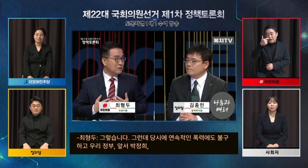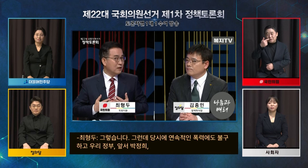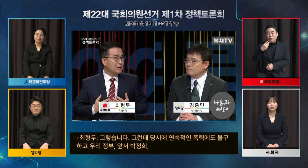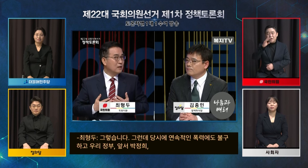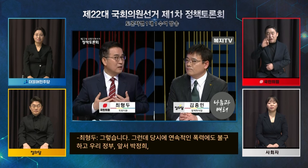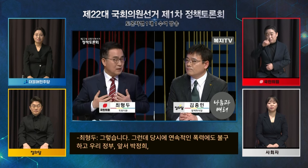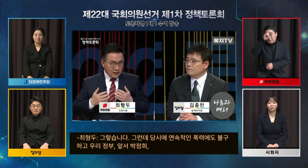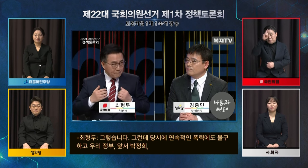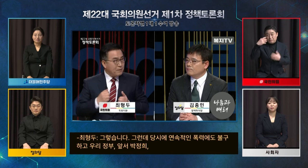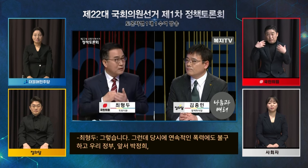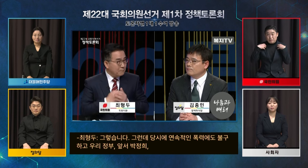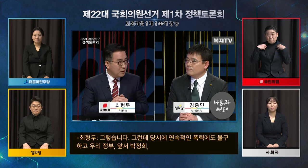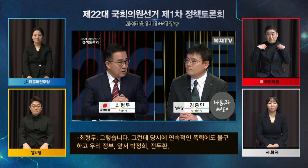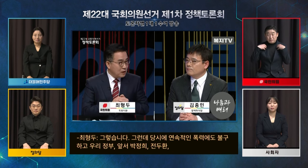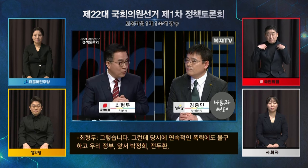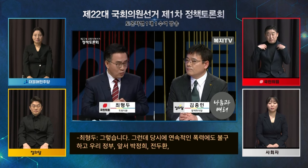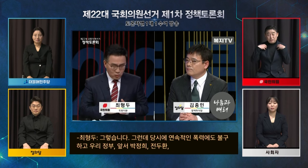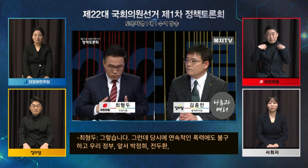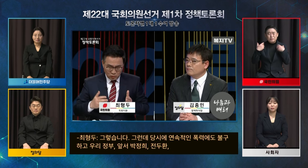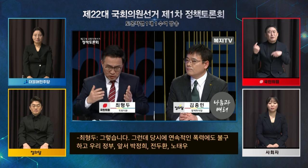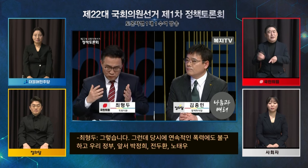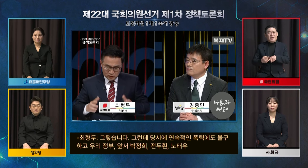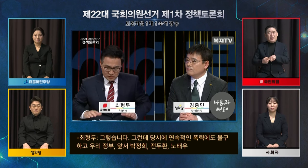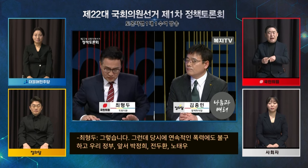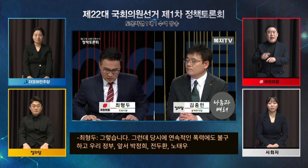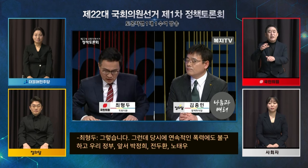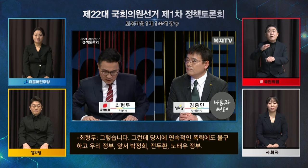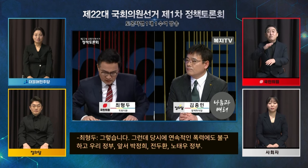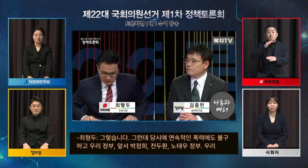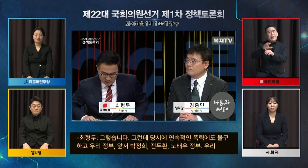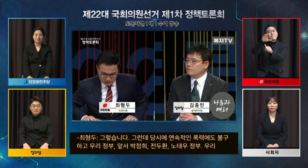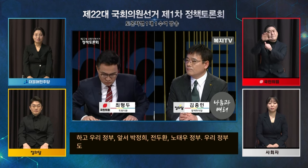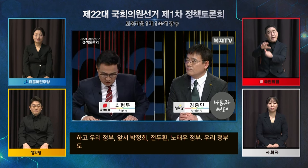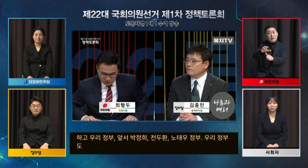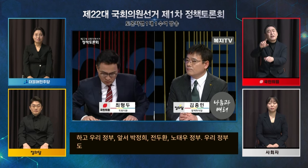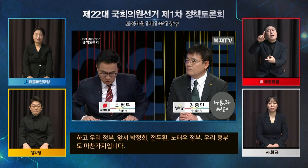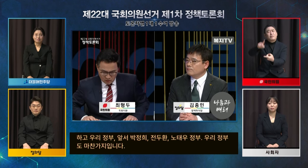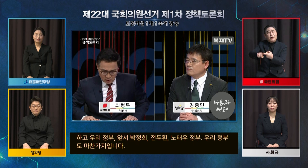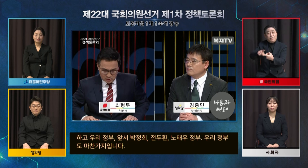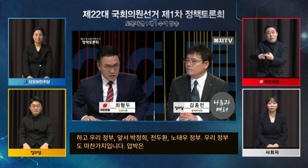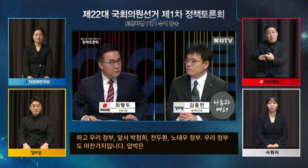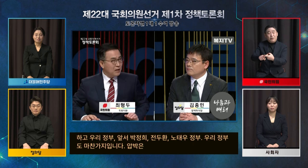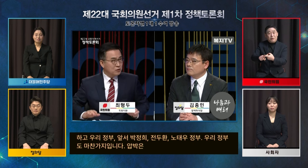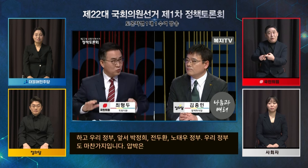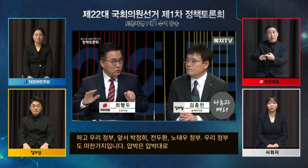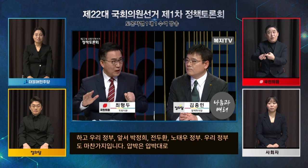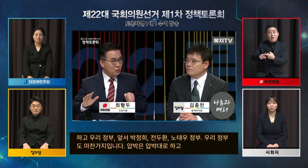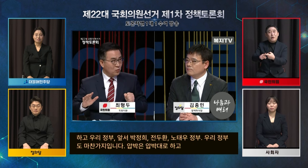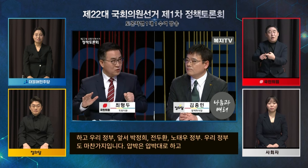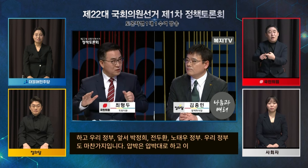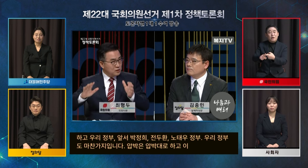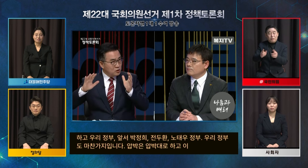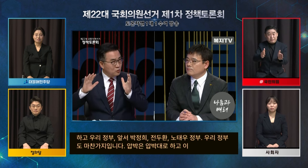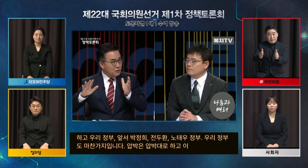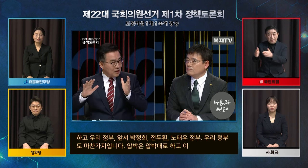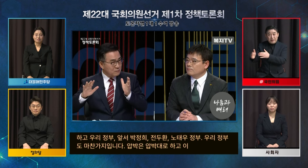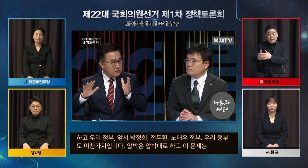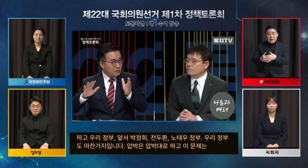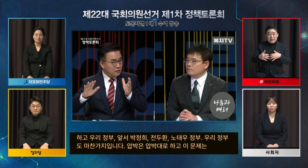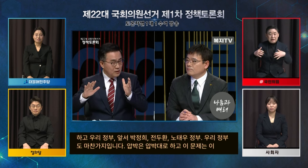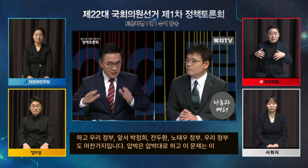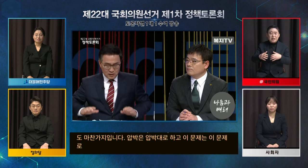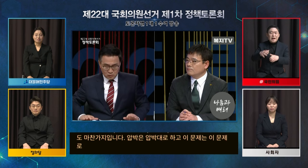마찬가지입니다. 압박은 압박대로 하고 또 이 문제는 이 문제대로 전쟁 방지 노력도 다 하고 전쟁 억지